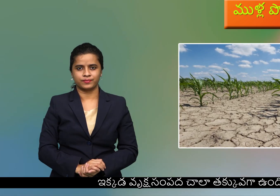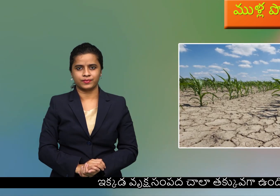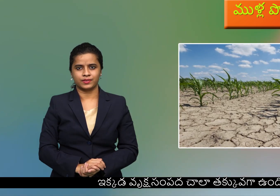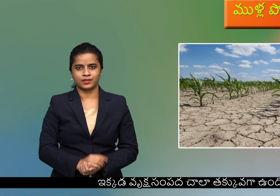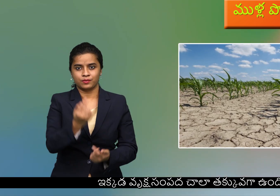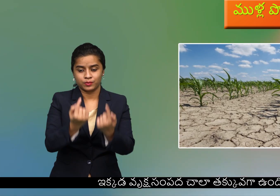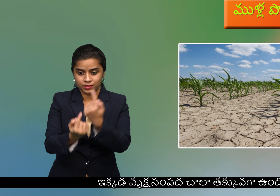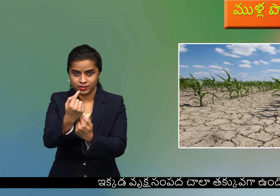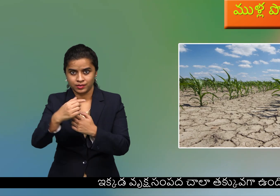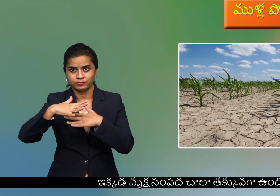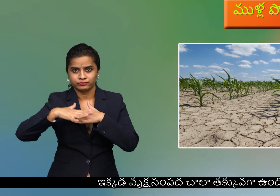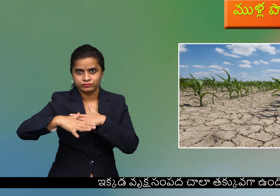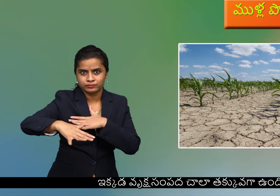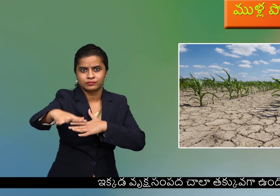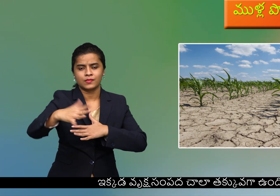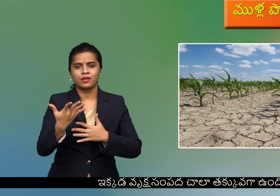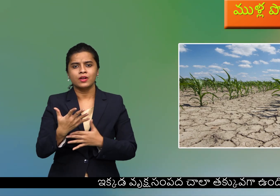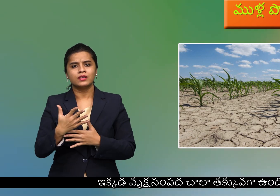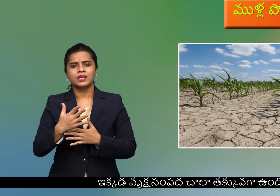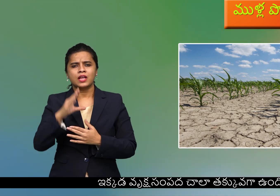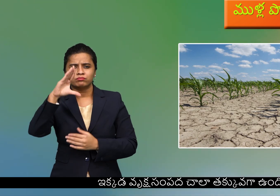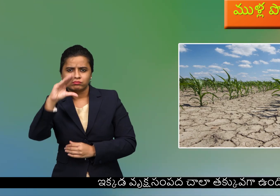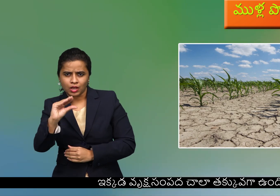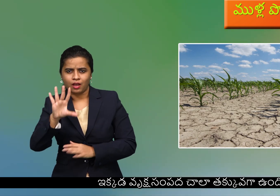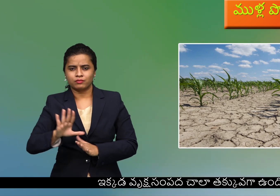ఇక్కడ వృక్ష సంపద చాలా తక్కువగా ఉంది.